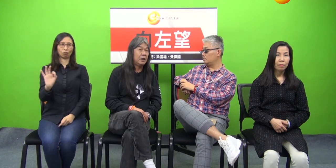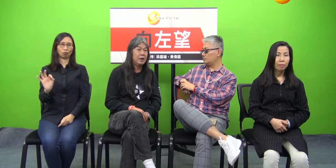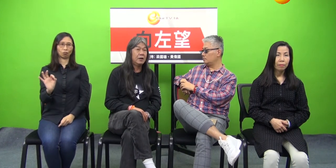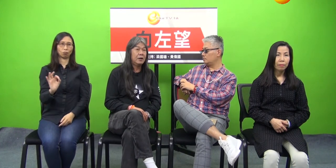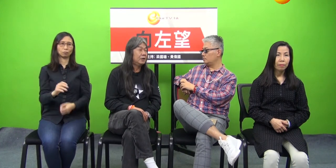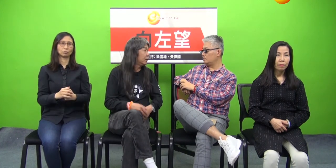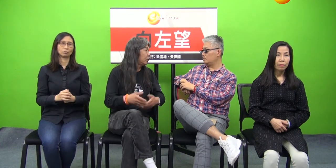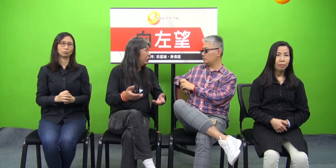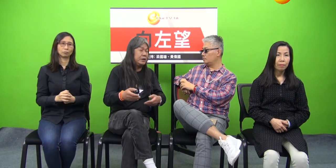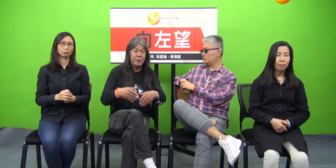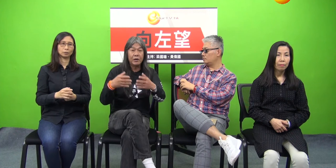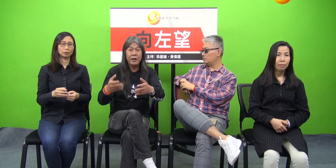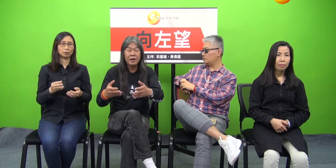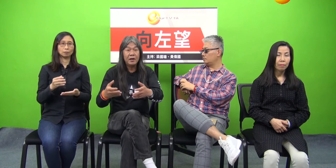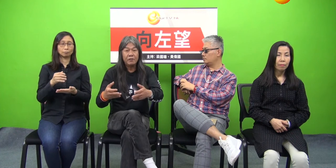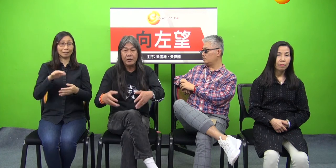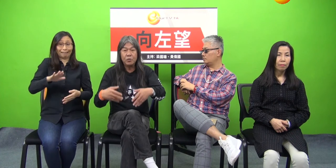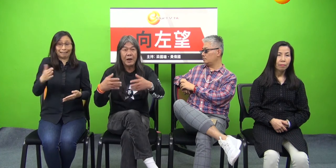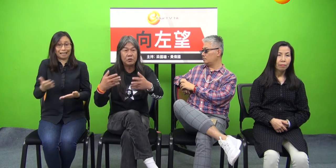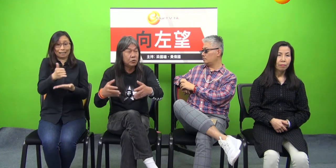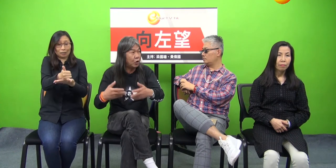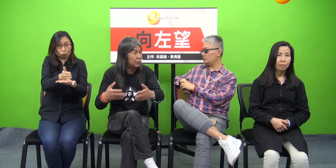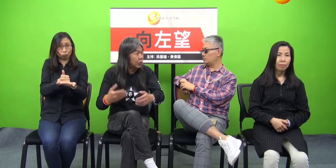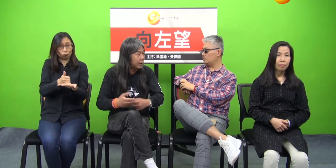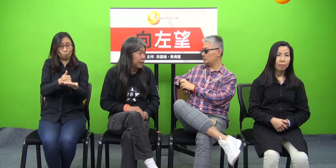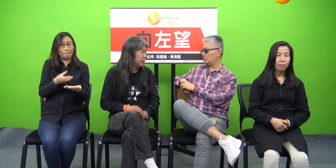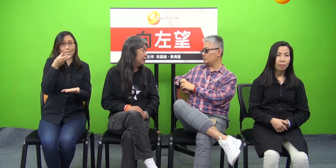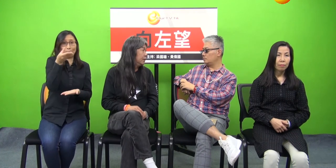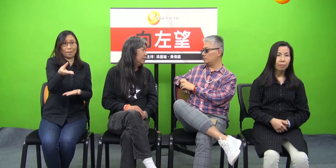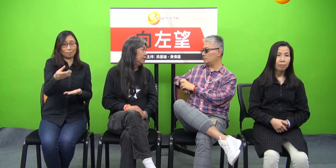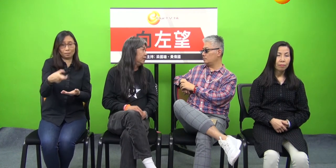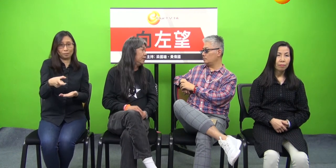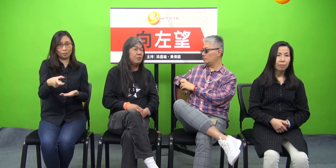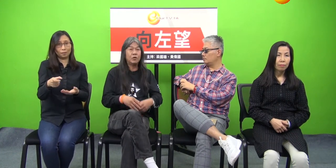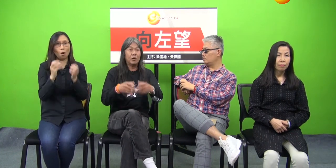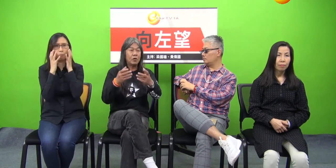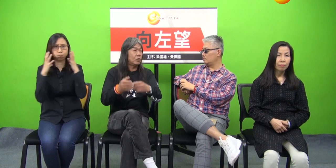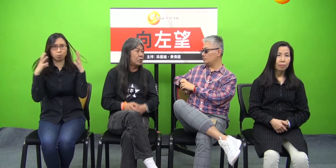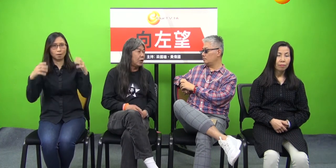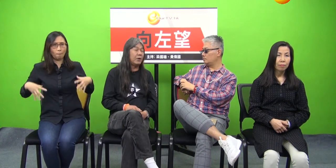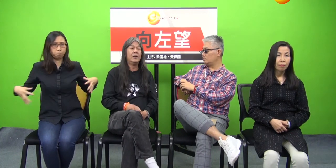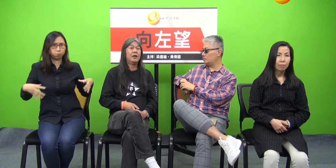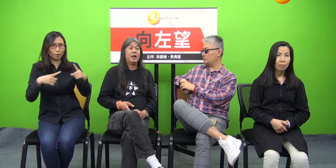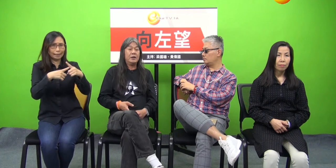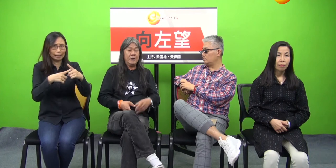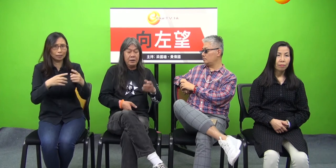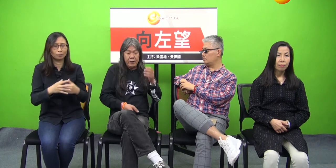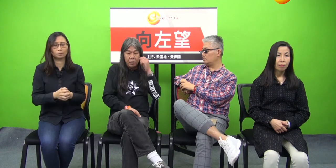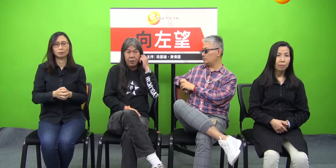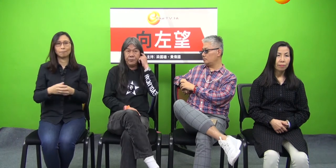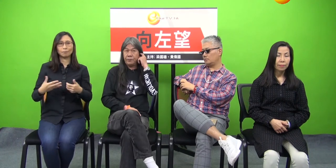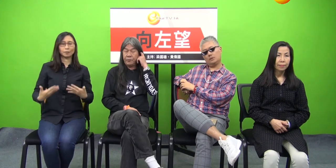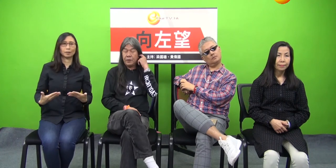喂，而家就退錢俾嗰啲肥到襪都著唔落嘅人啦、啊。你唔好同我講中國啊！喂，以呢